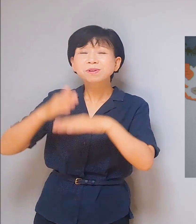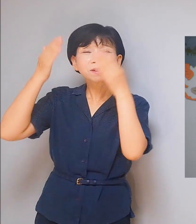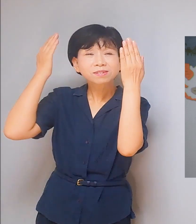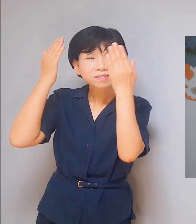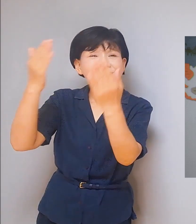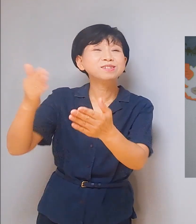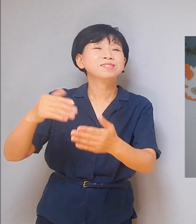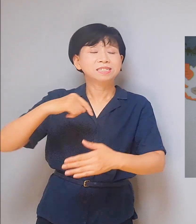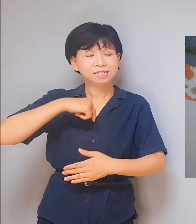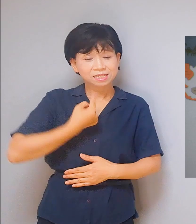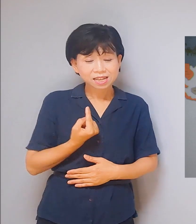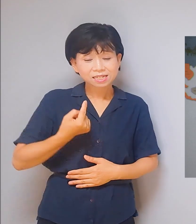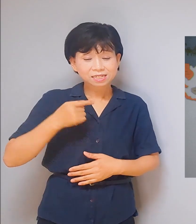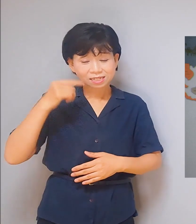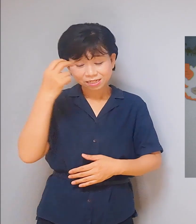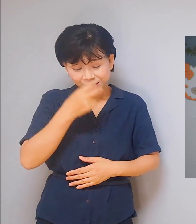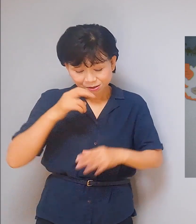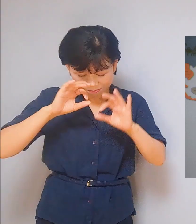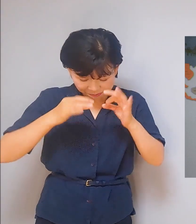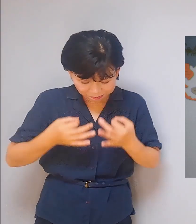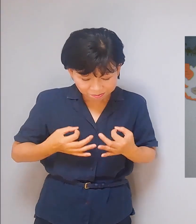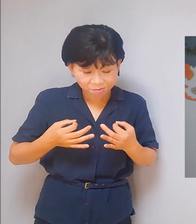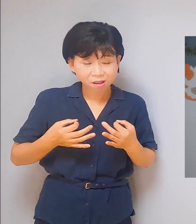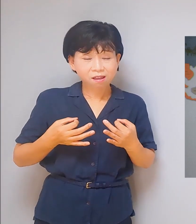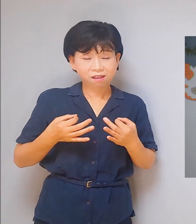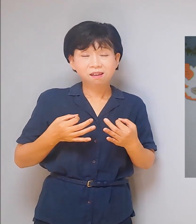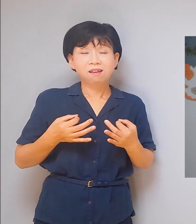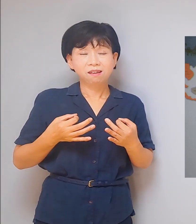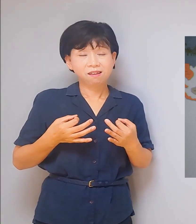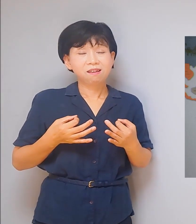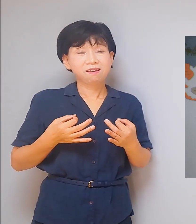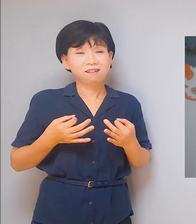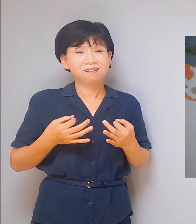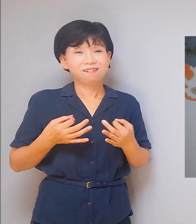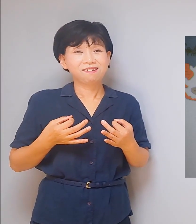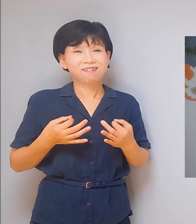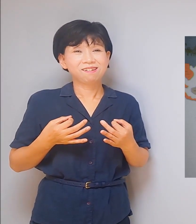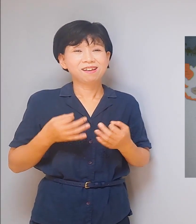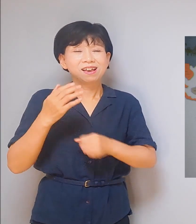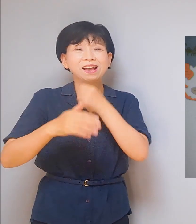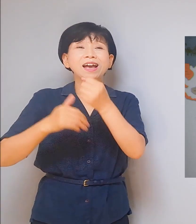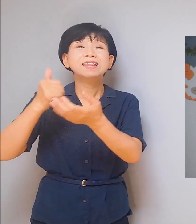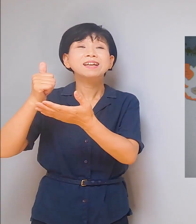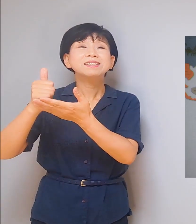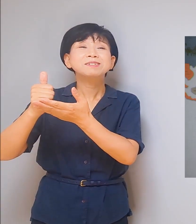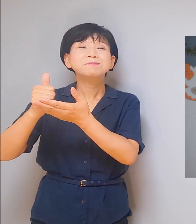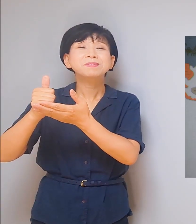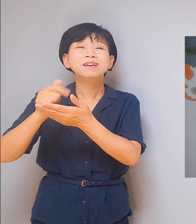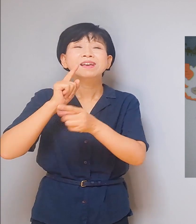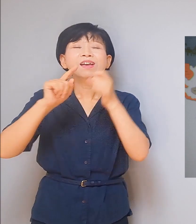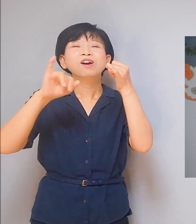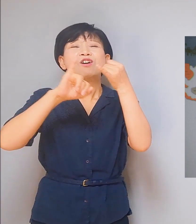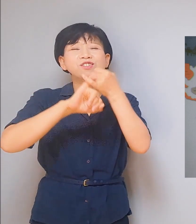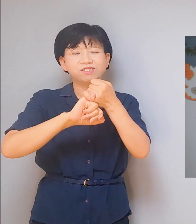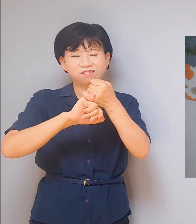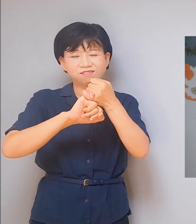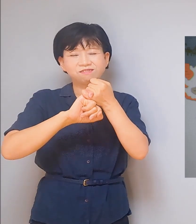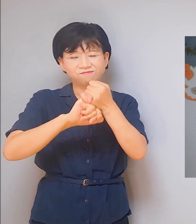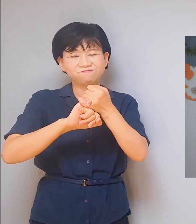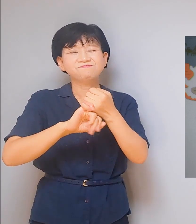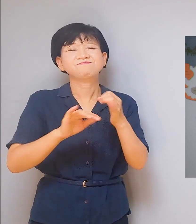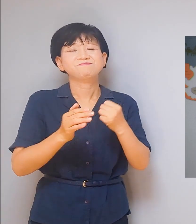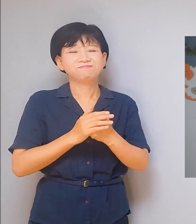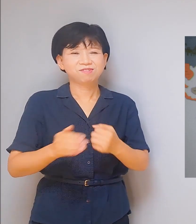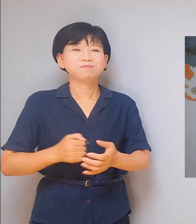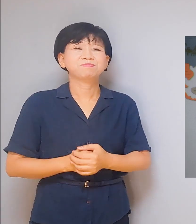예배하면서 우리 자신을 다시 한번 들여다보는 거죠. 여러분, 이게 하나님의 언약, 약속